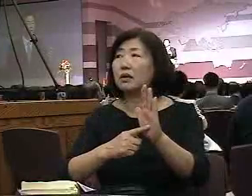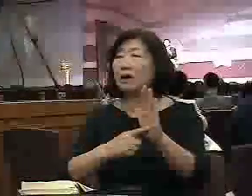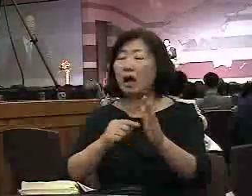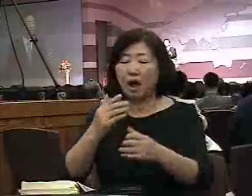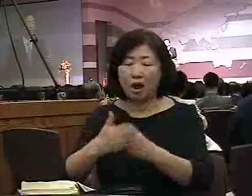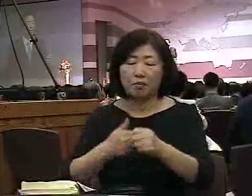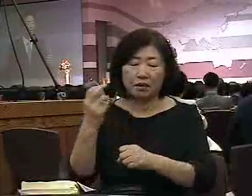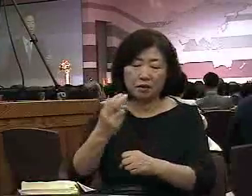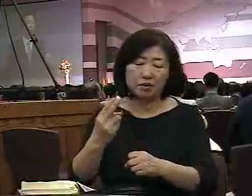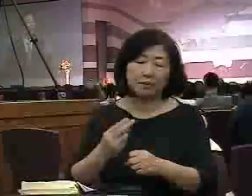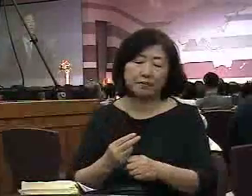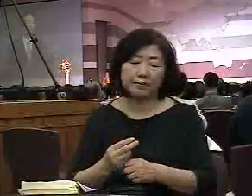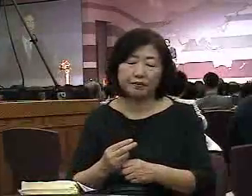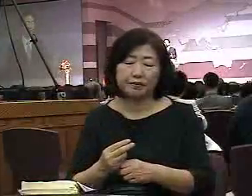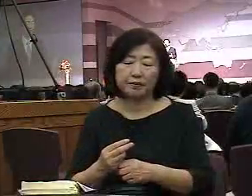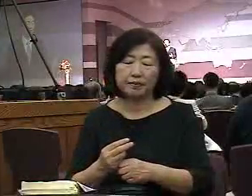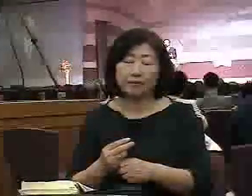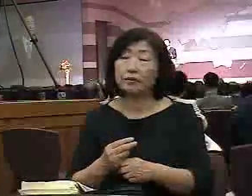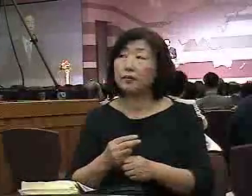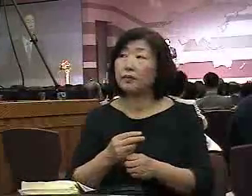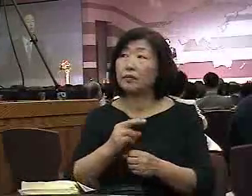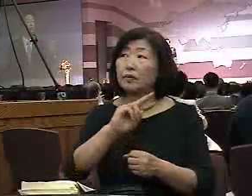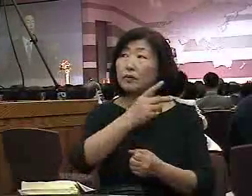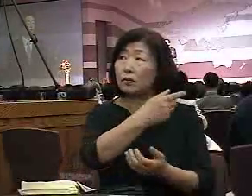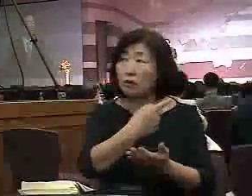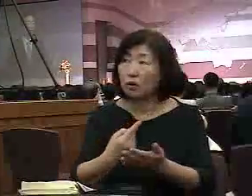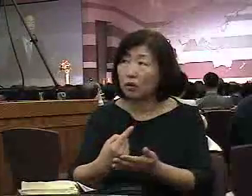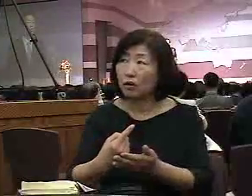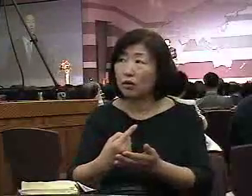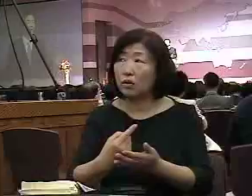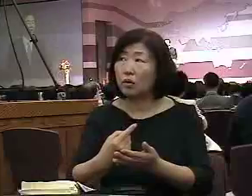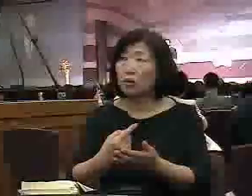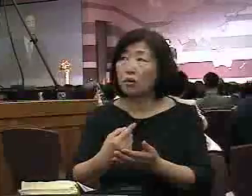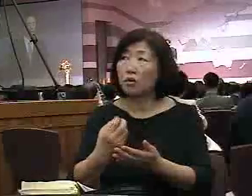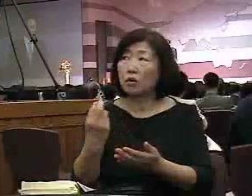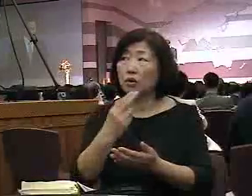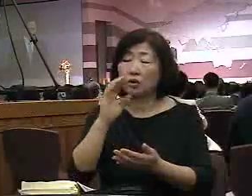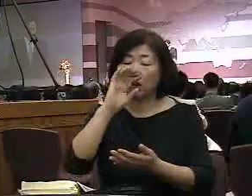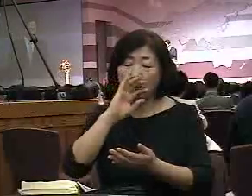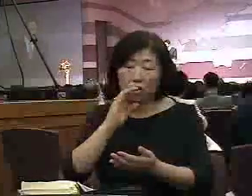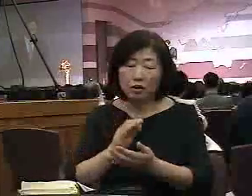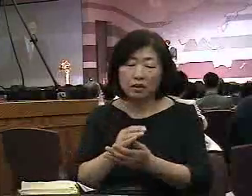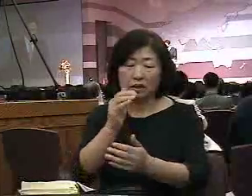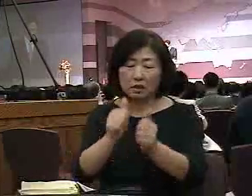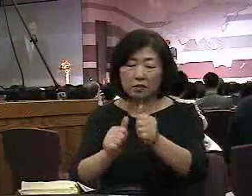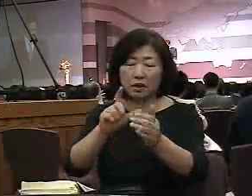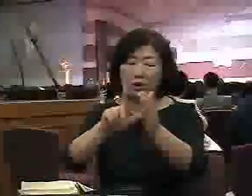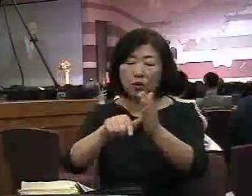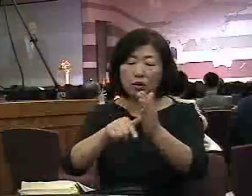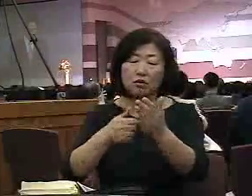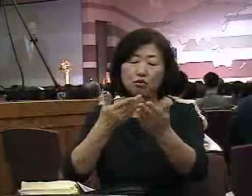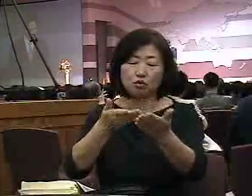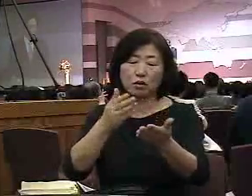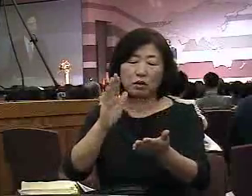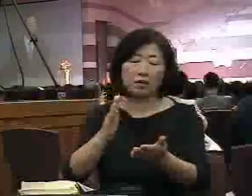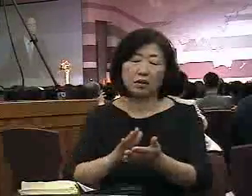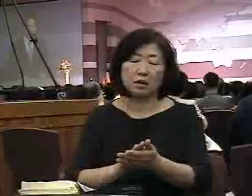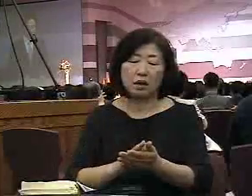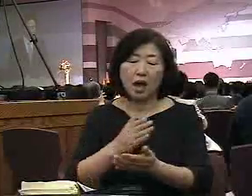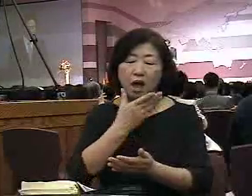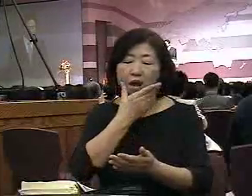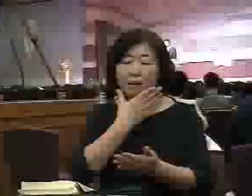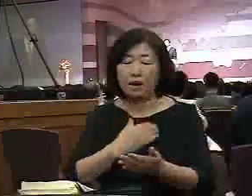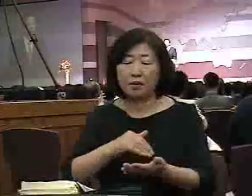다시 백업할 수 있는, 보충할 수 있는 그런 시험의 기회를 주시게 됩니다.